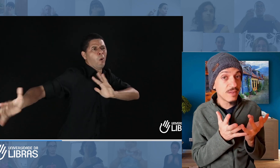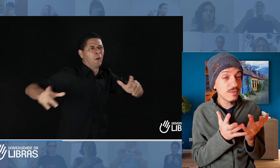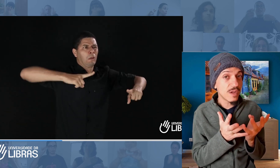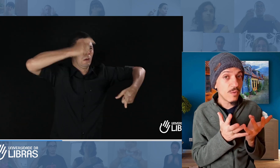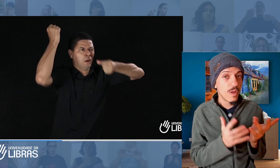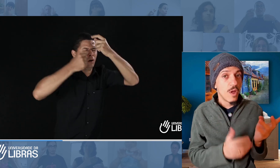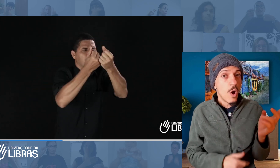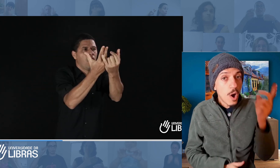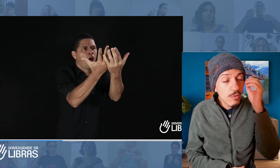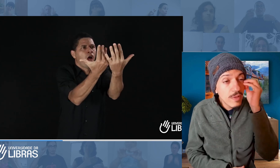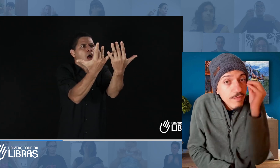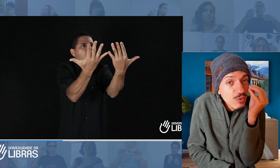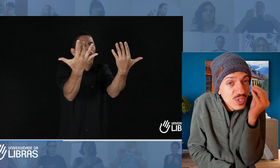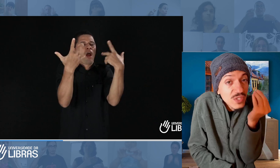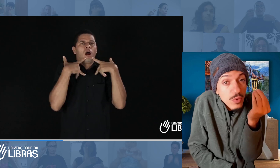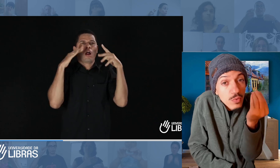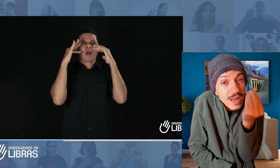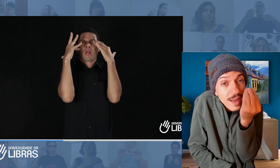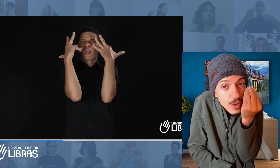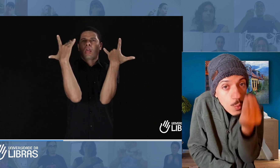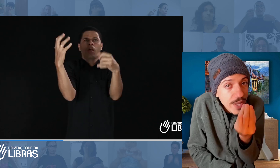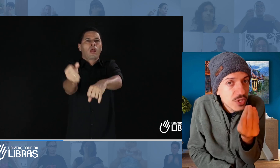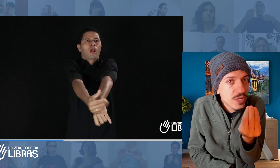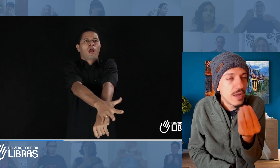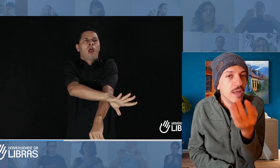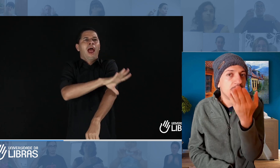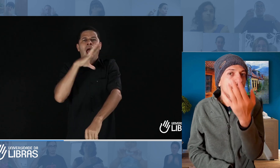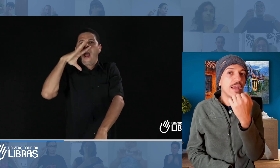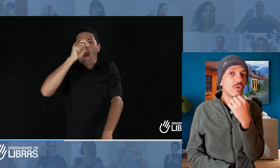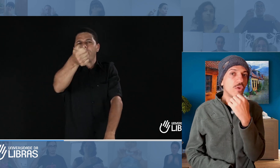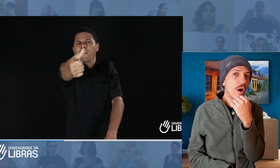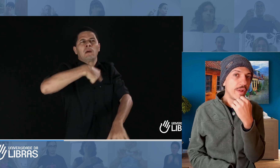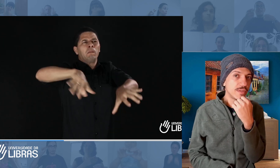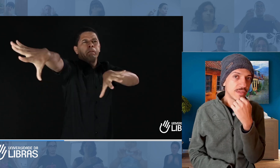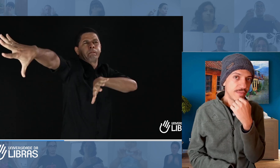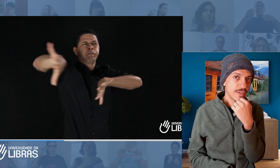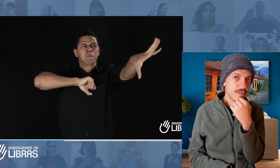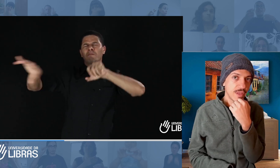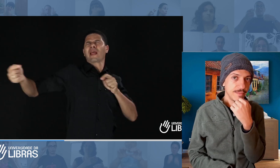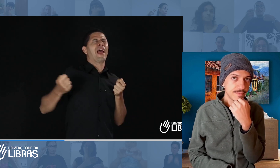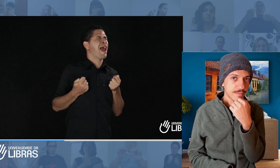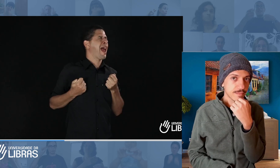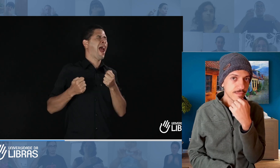são. Olha o nível de estrutura linguística que tem no que o Maurício está fazendo aqui.